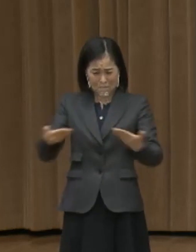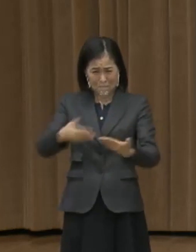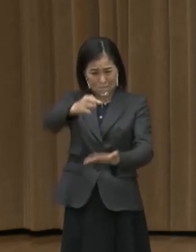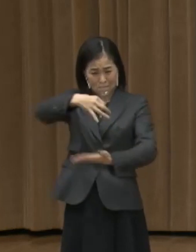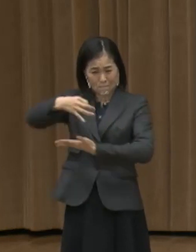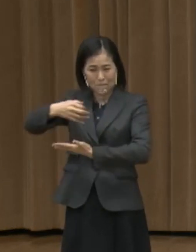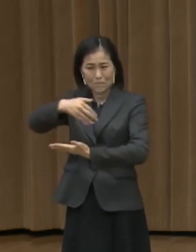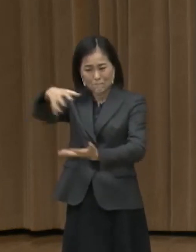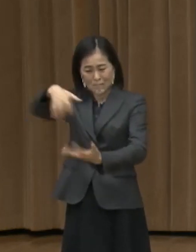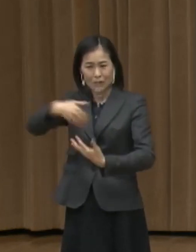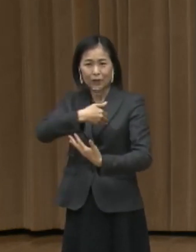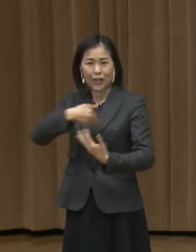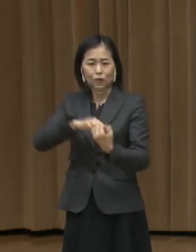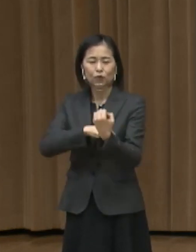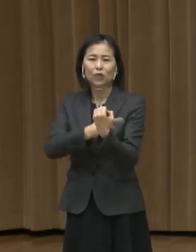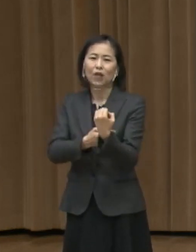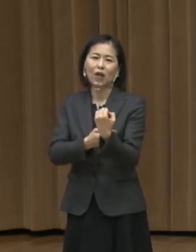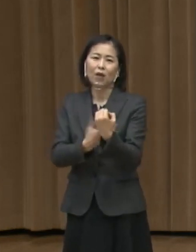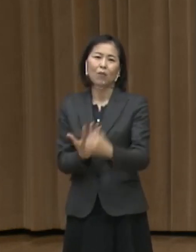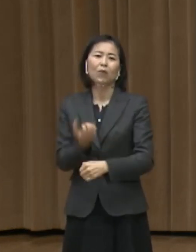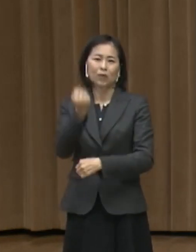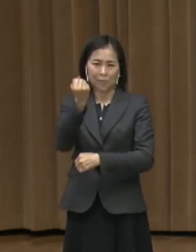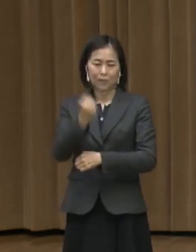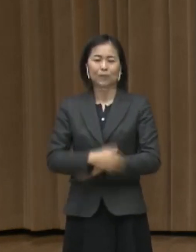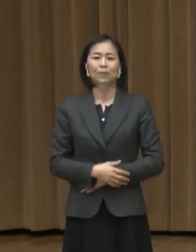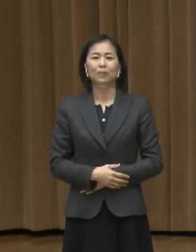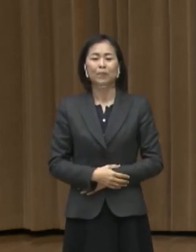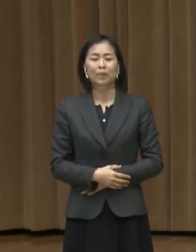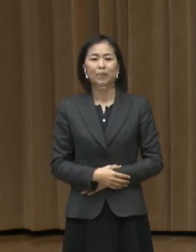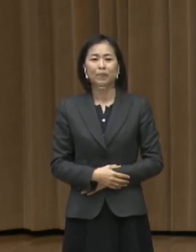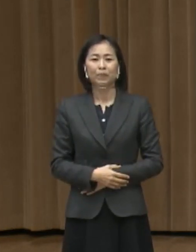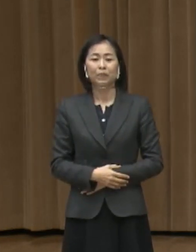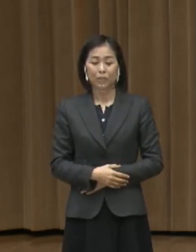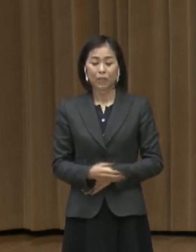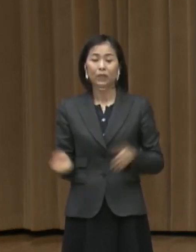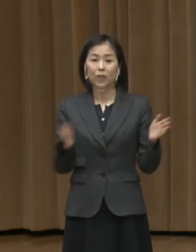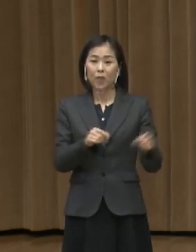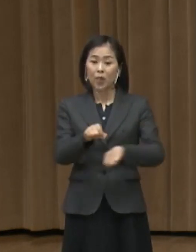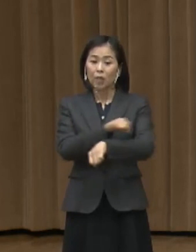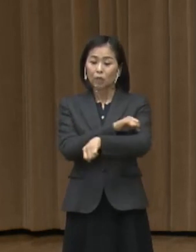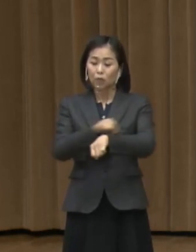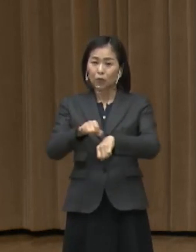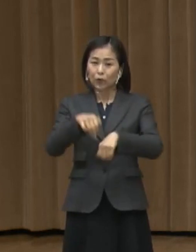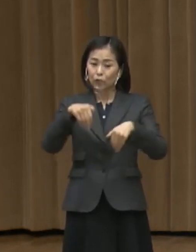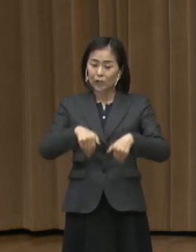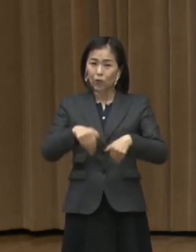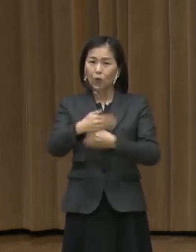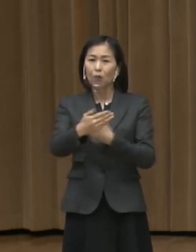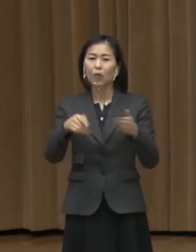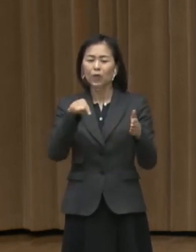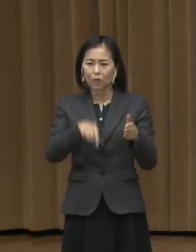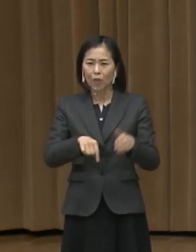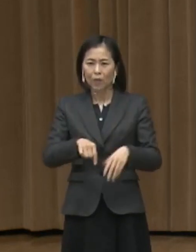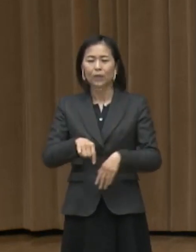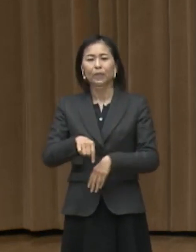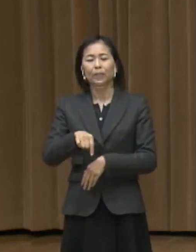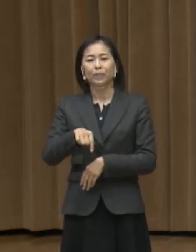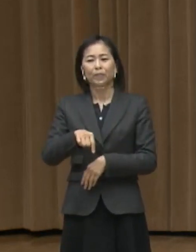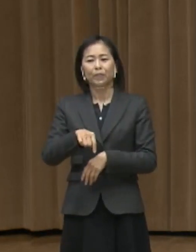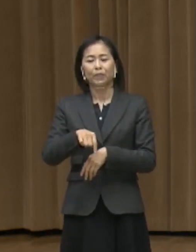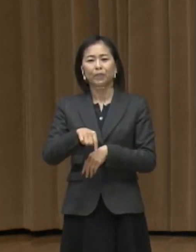を講じることができると期待をしています。特別秘書には現在浦和競馬組合